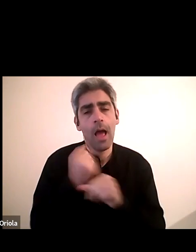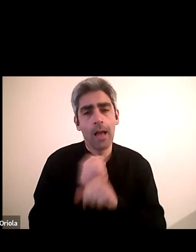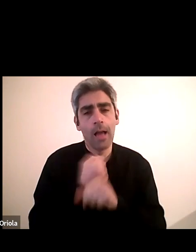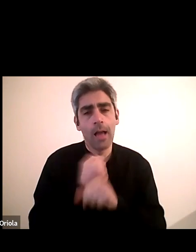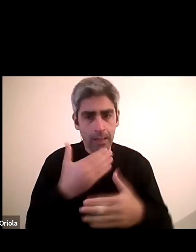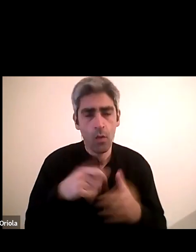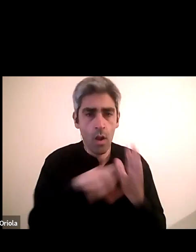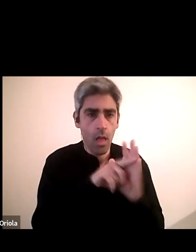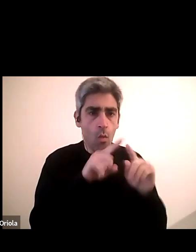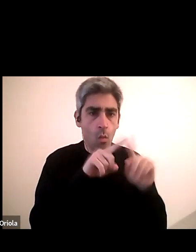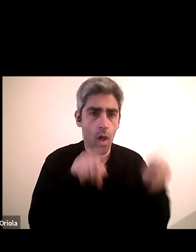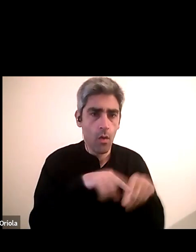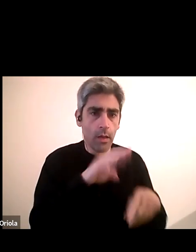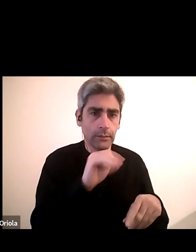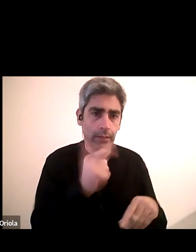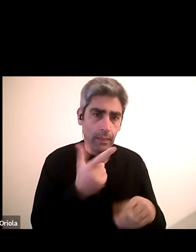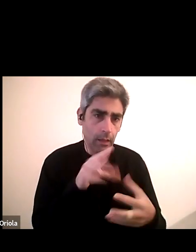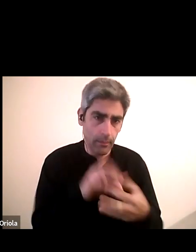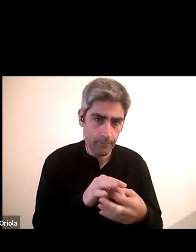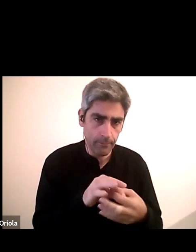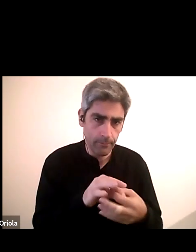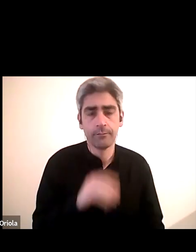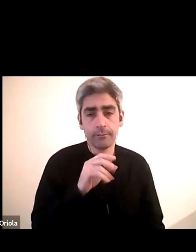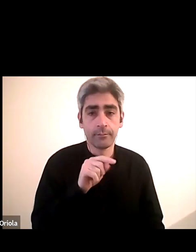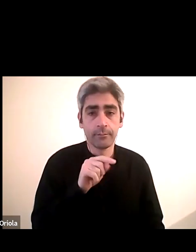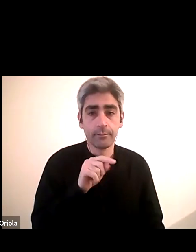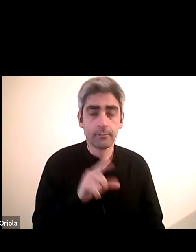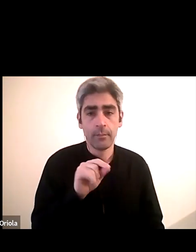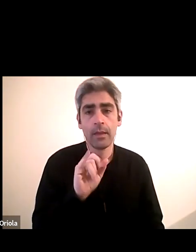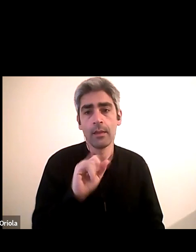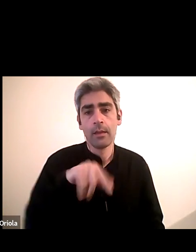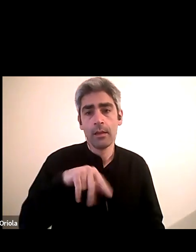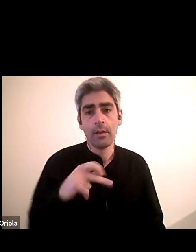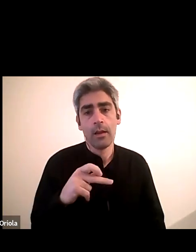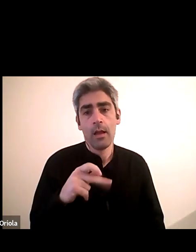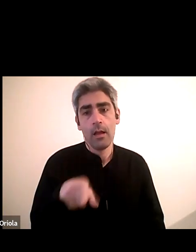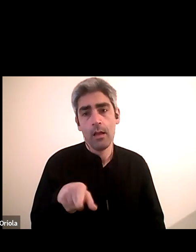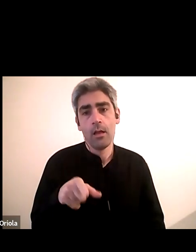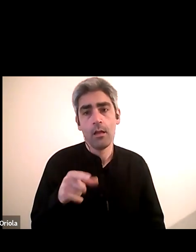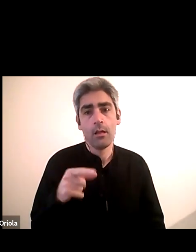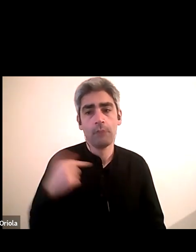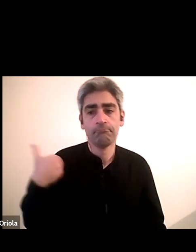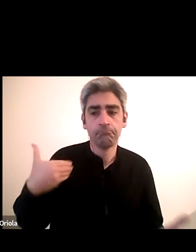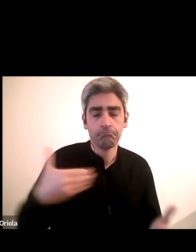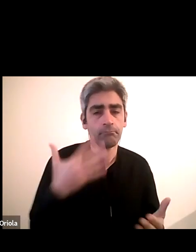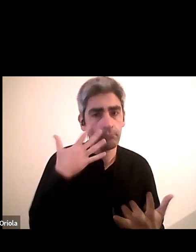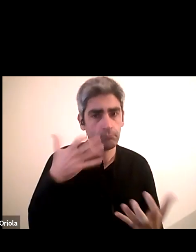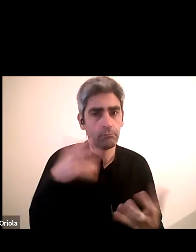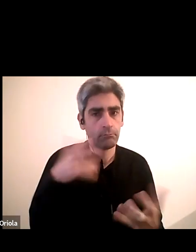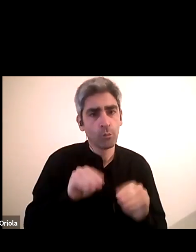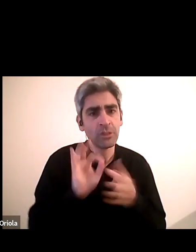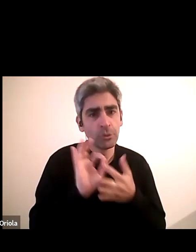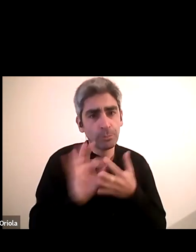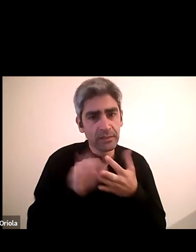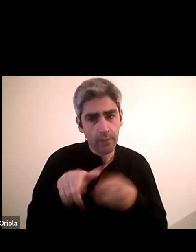SST, e é neste quadro até que o INA dá um incremento grande à formação específica